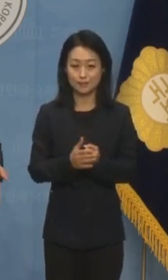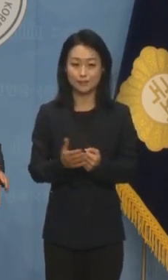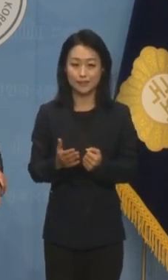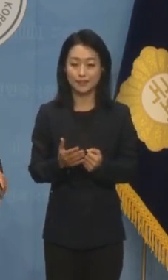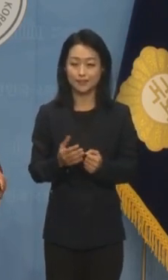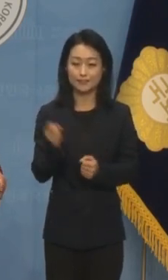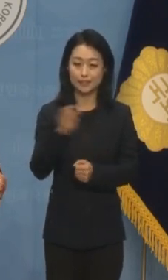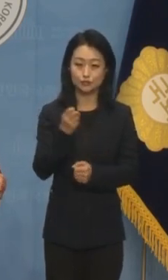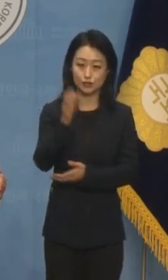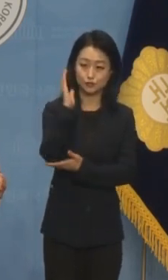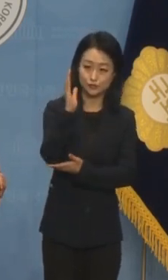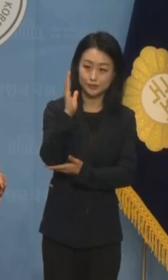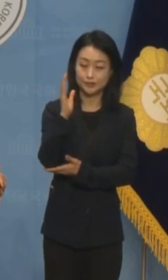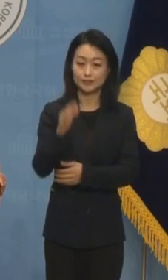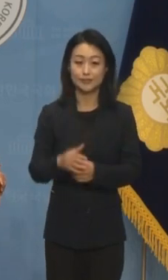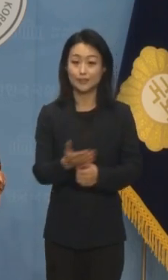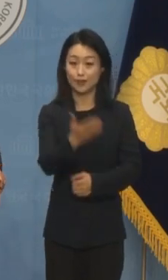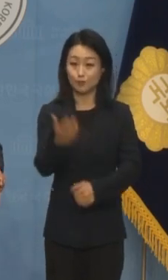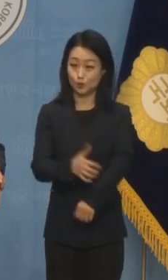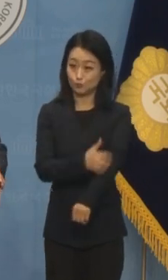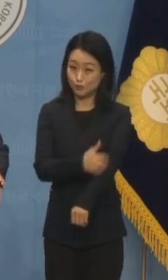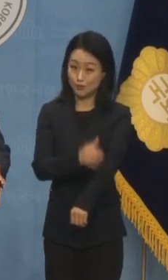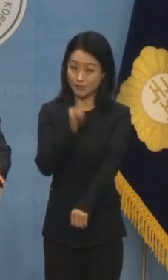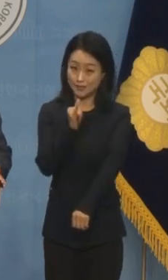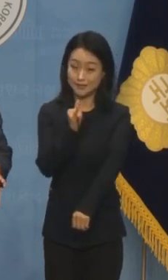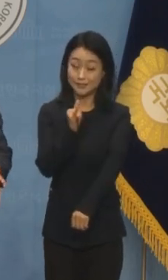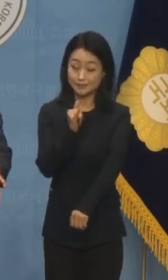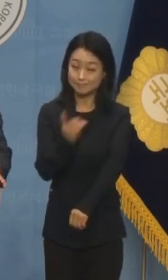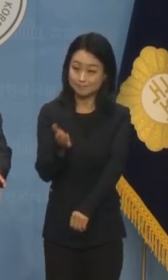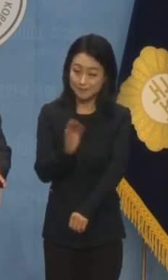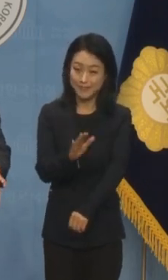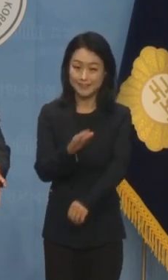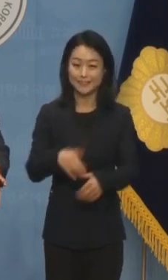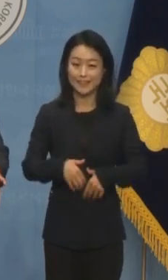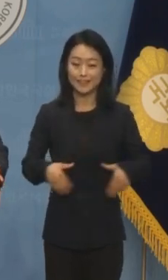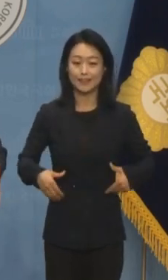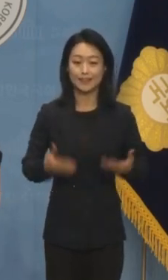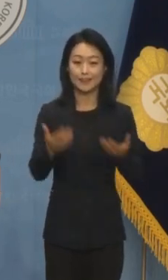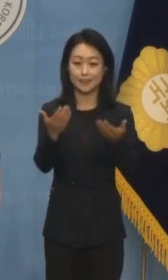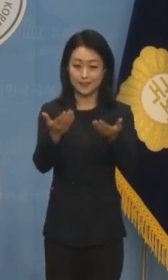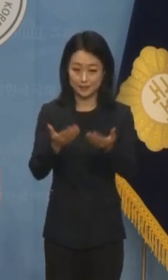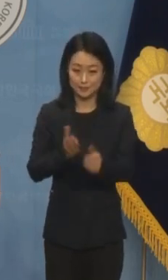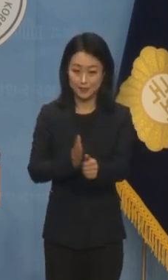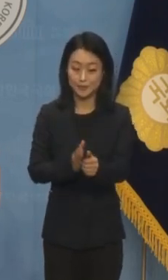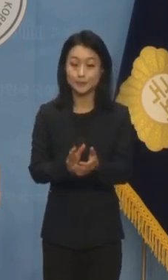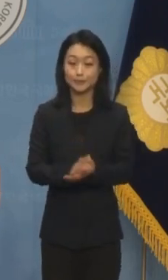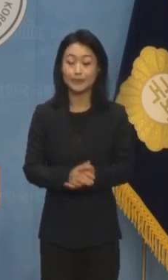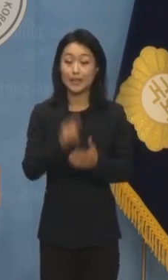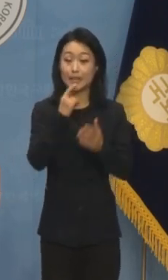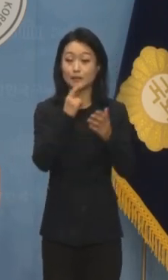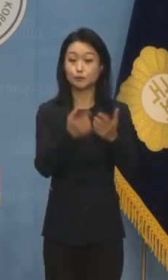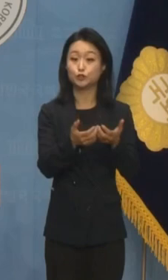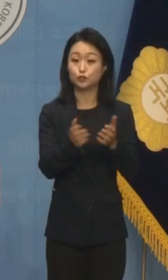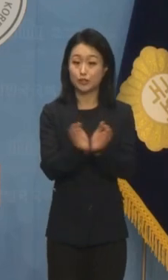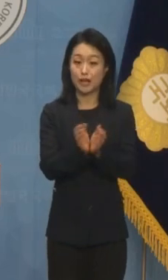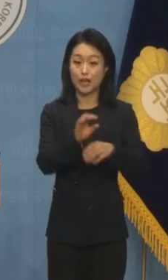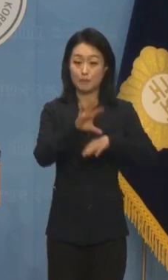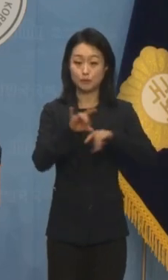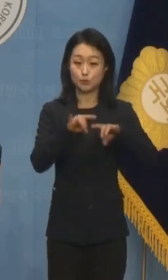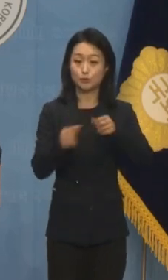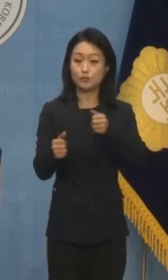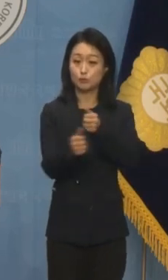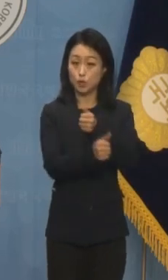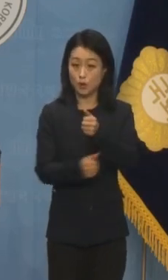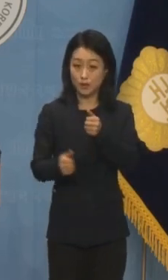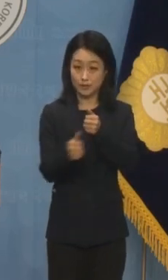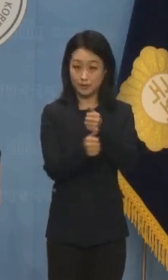어 여유가 없으시더라도 이해해 주셨으면 합니다 어 민주당이 방통이 2인 체제를